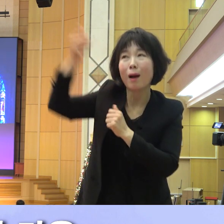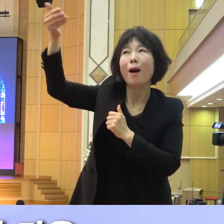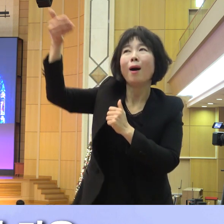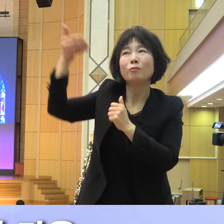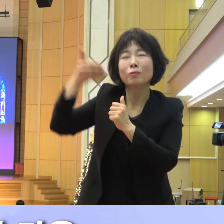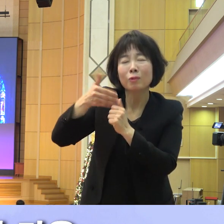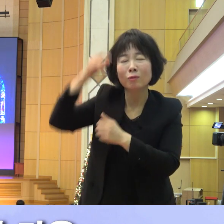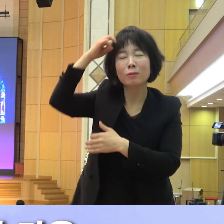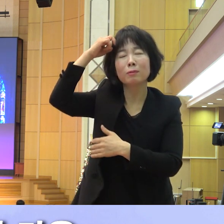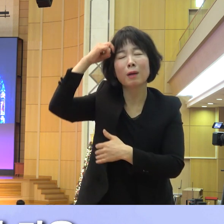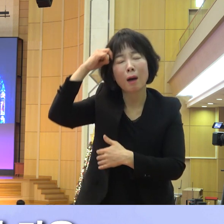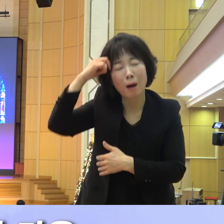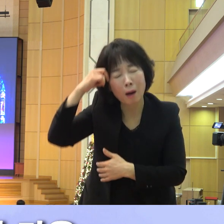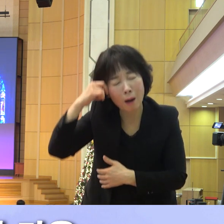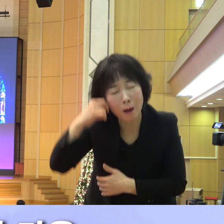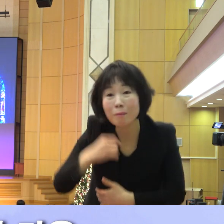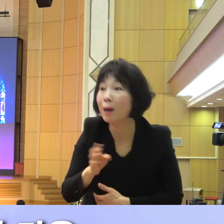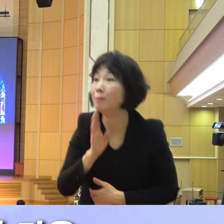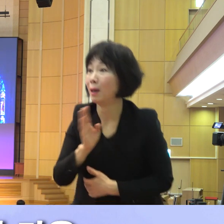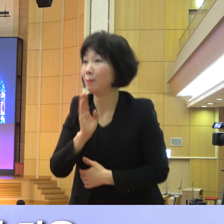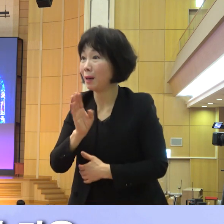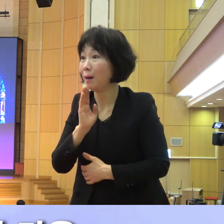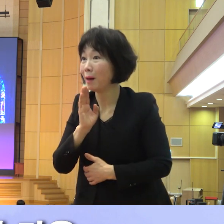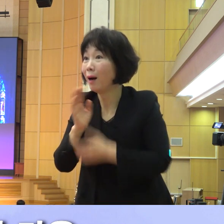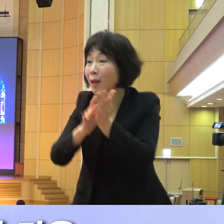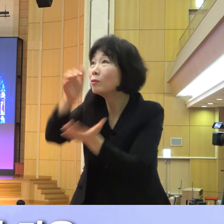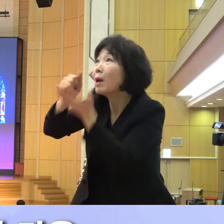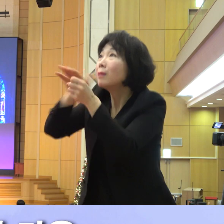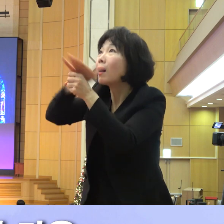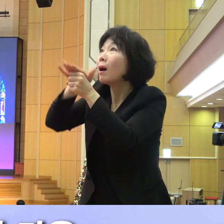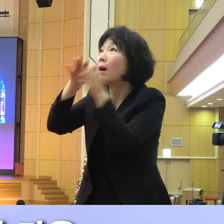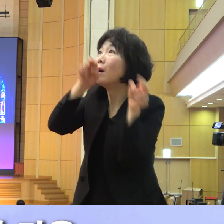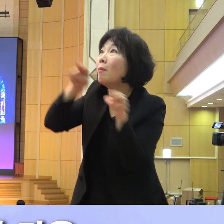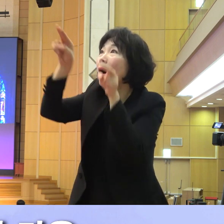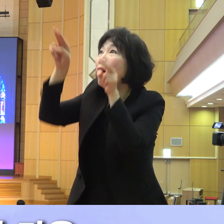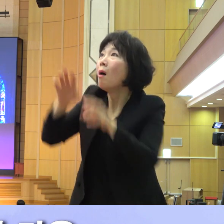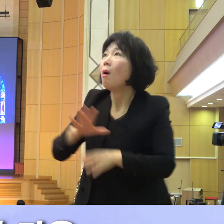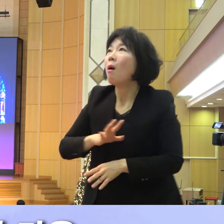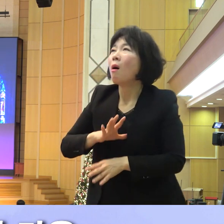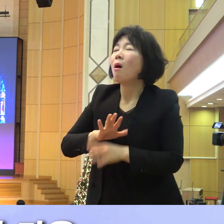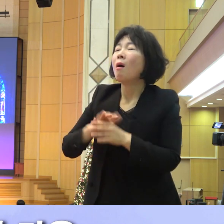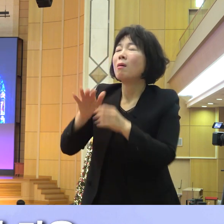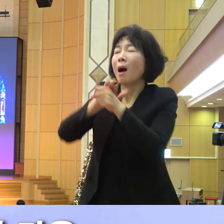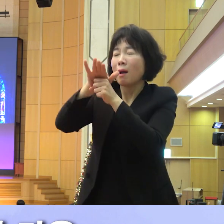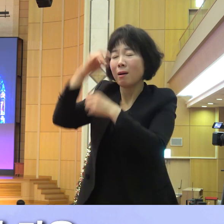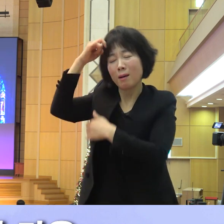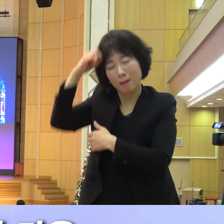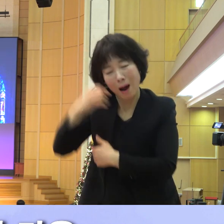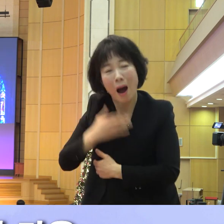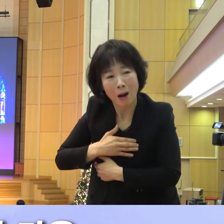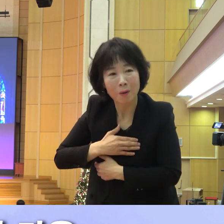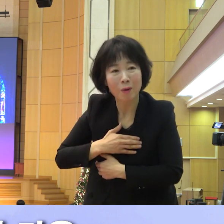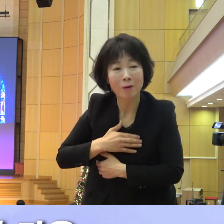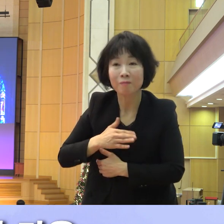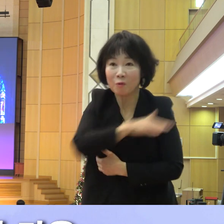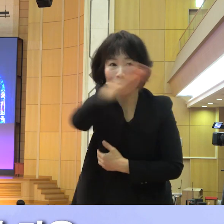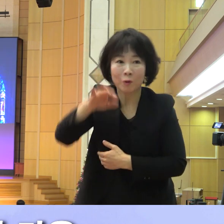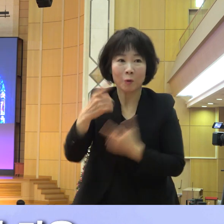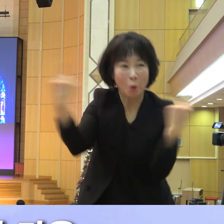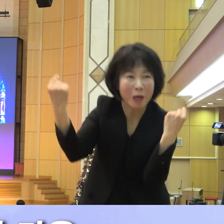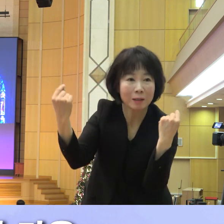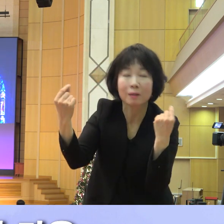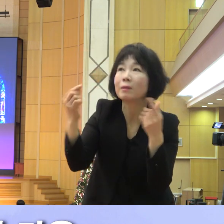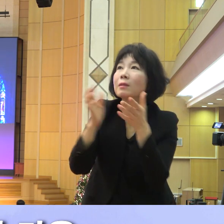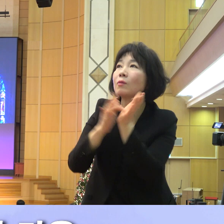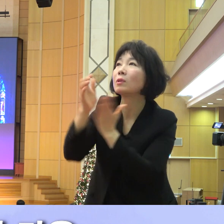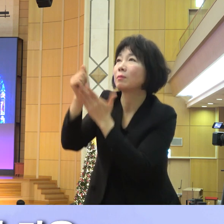십자가에서 희생당하면서 사랑한 그 사랑을 알고 주님을 사랑하는 그런 사랑하는 마음이